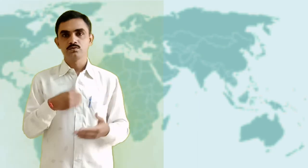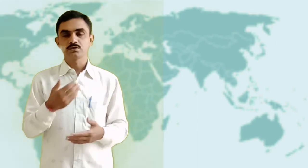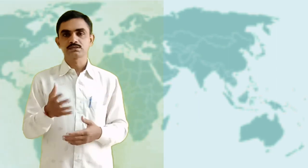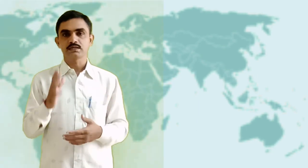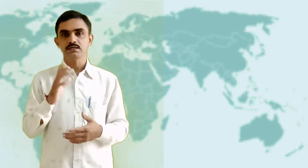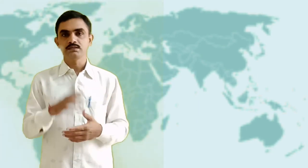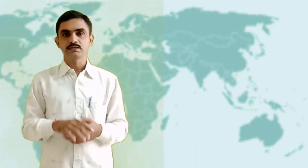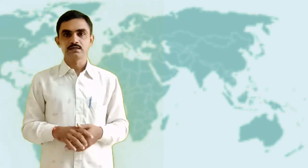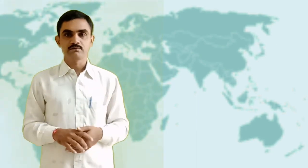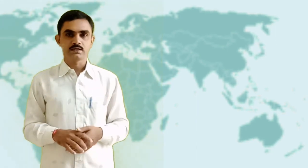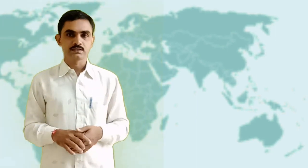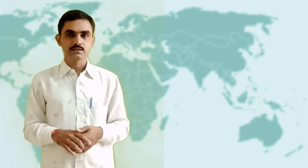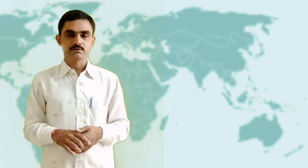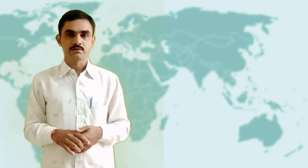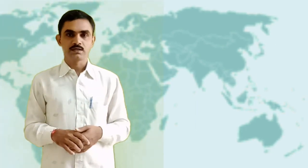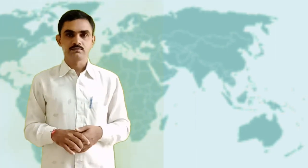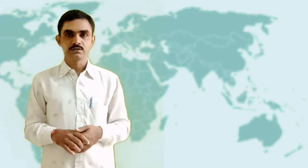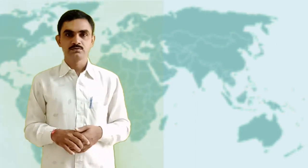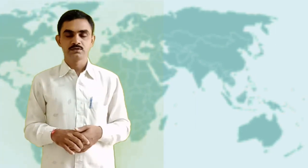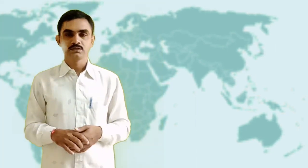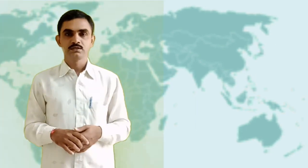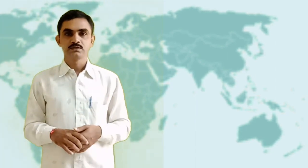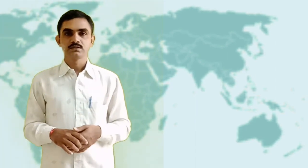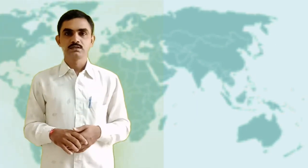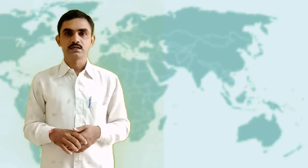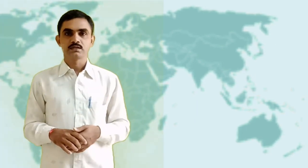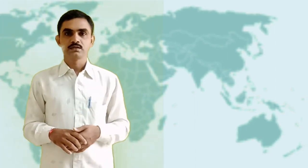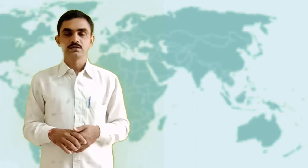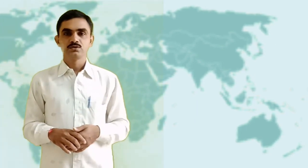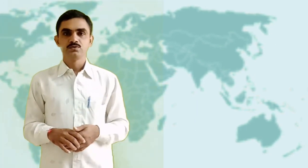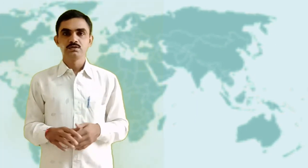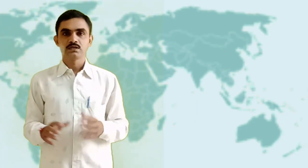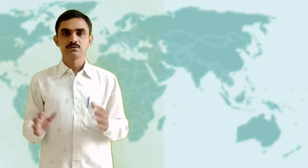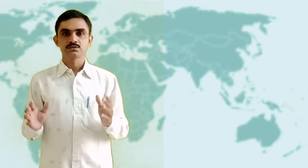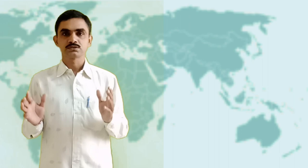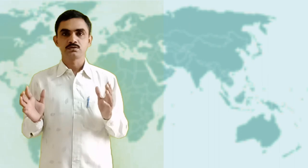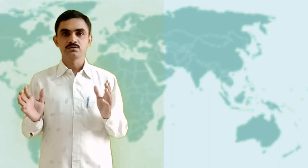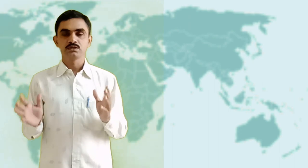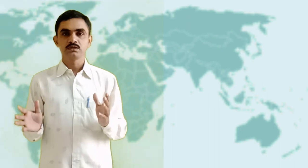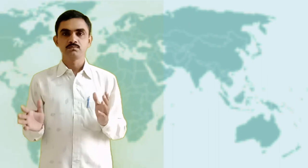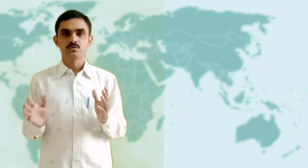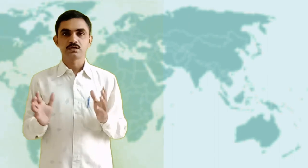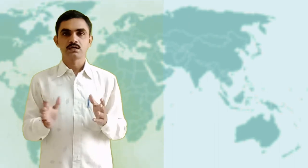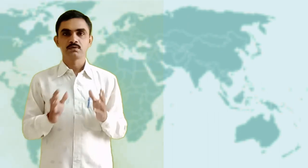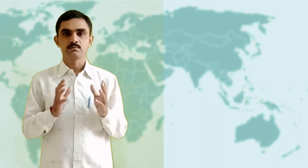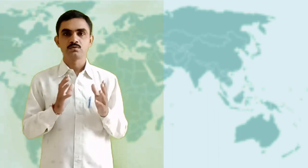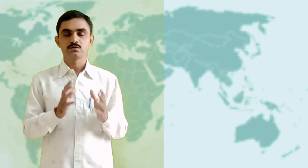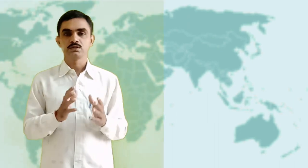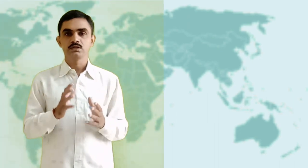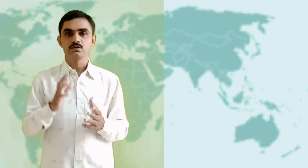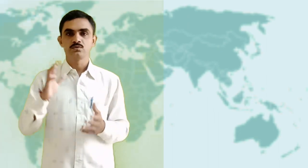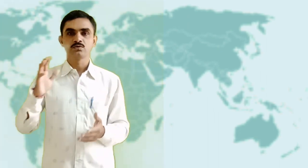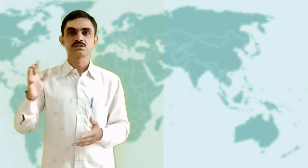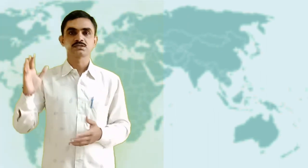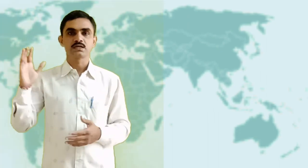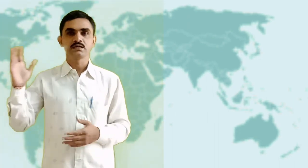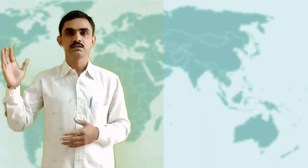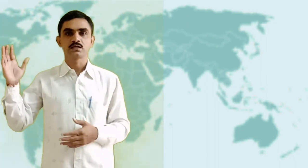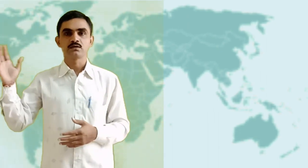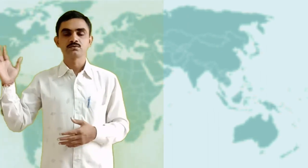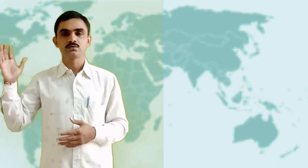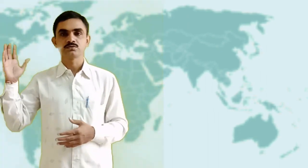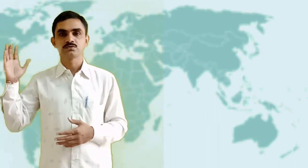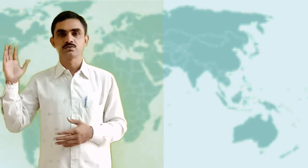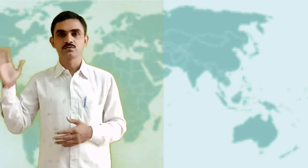पण लोकशाहीनी ज्यारे वात करवामां आवती होय त्यारे दुनियानो सौथी मोटामां मोटी